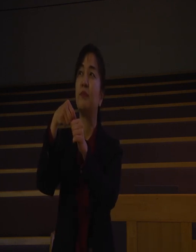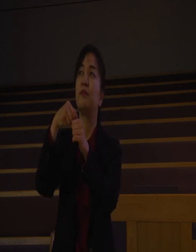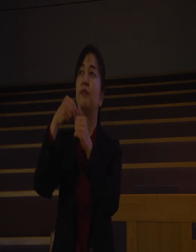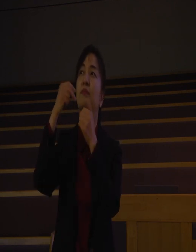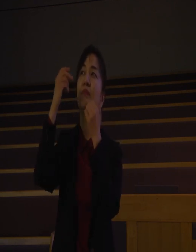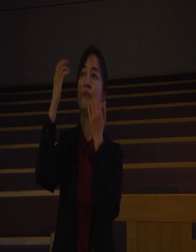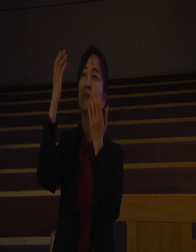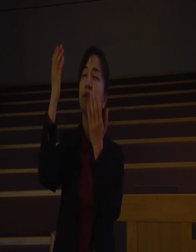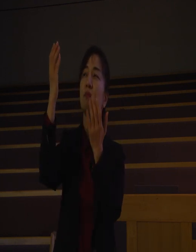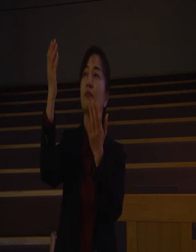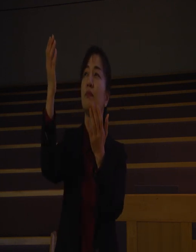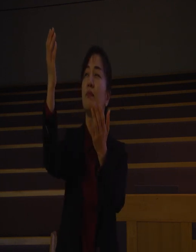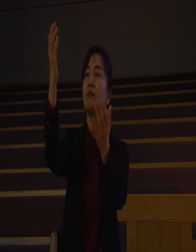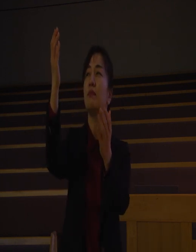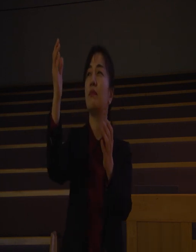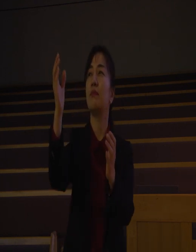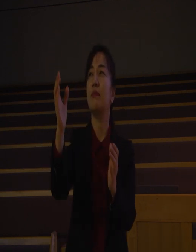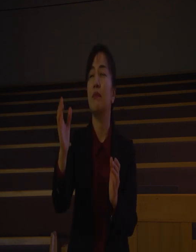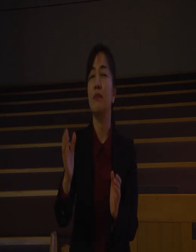십자가를